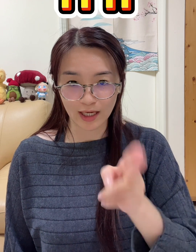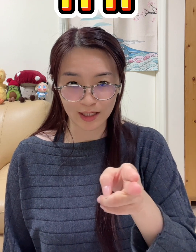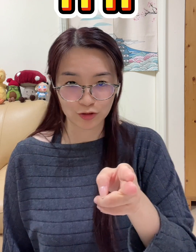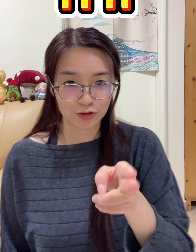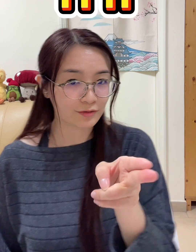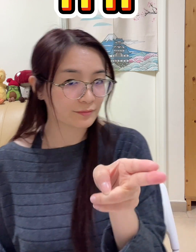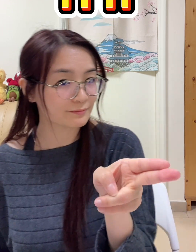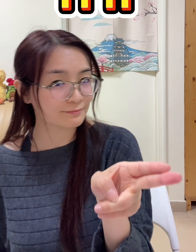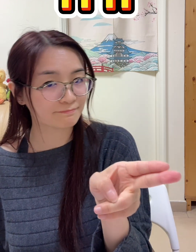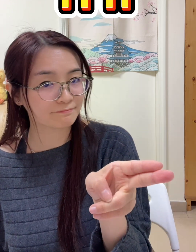H